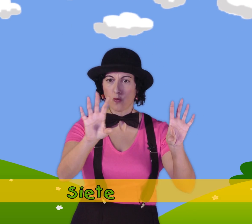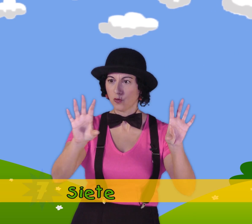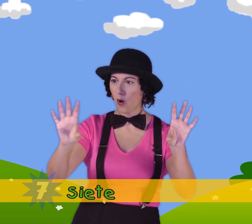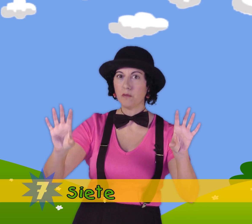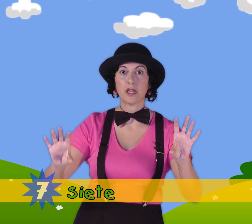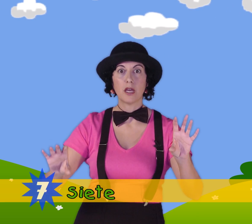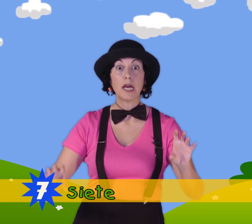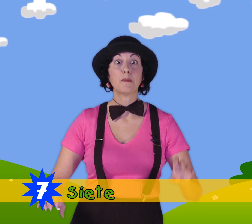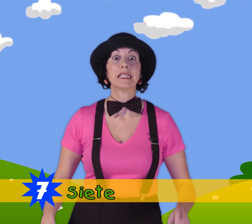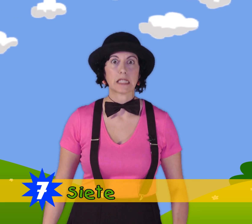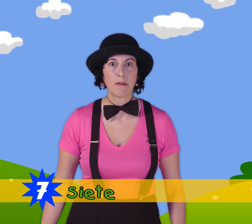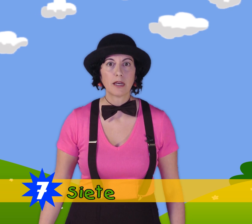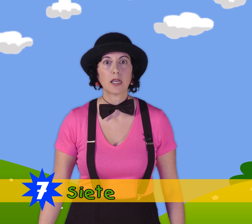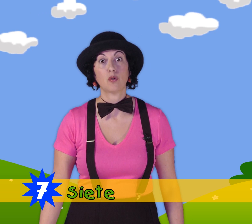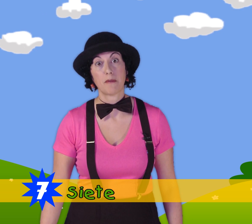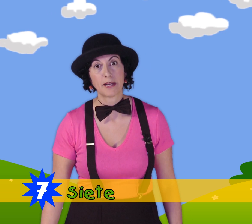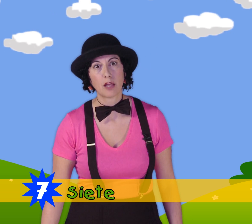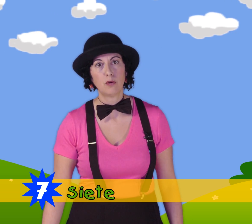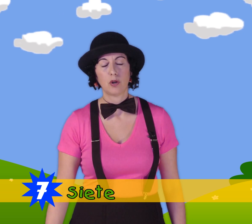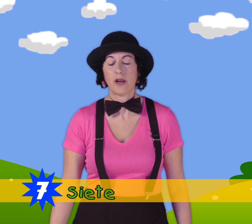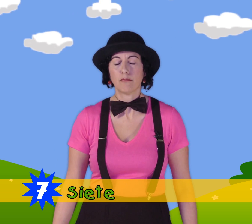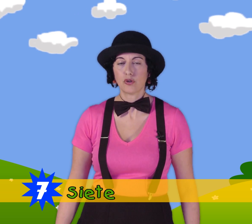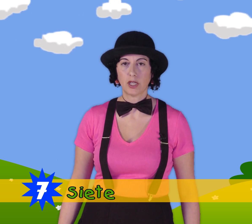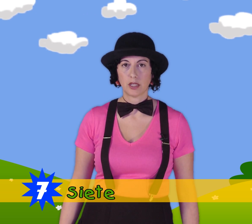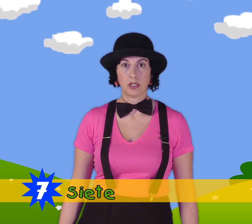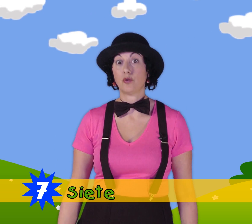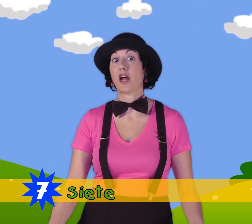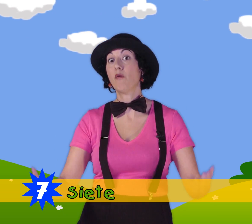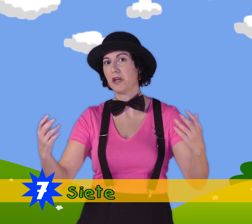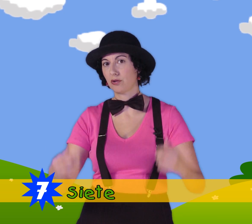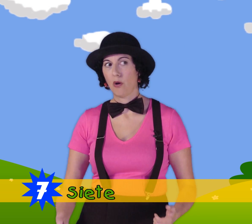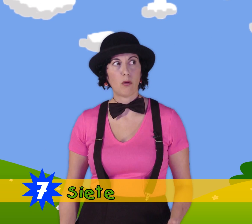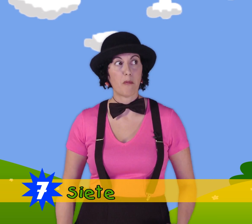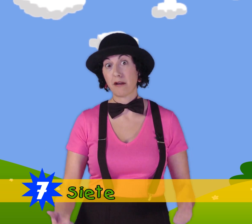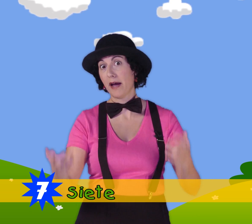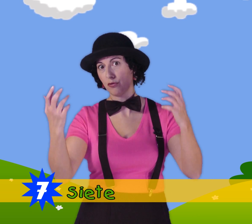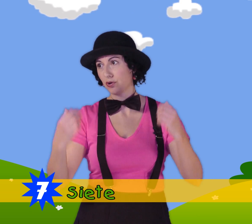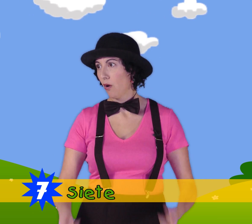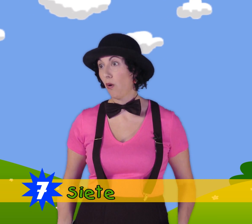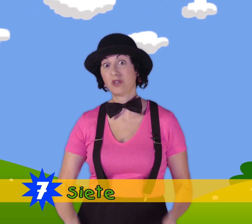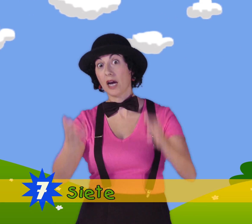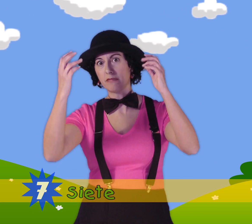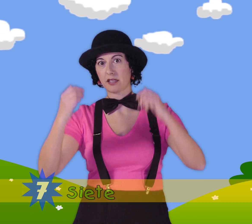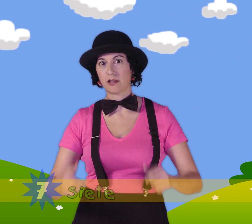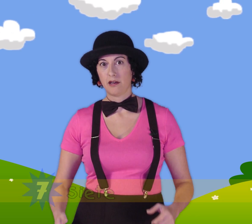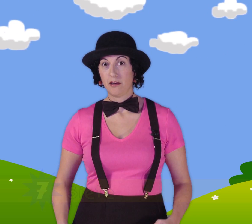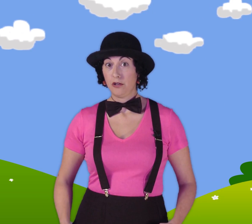un golpe, pensaba que lo que había matado no eran moscas, sino eran hombres, o malvados, o gigantes. Y